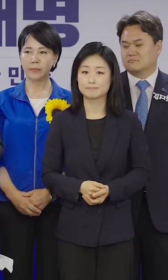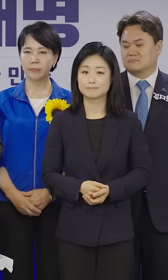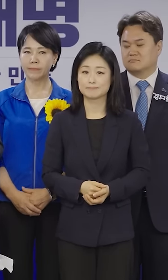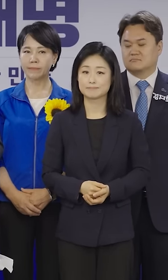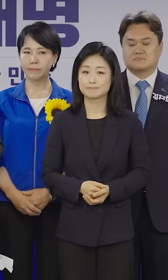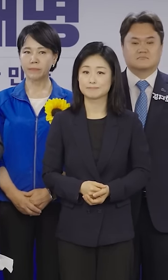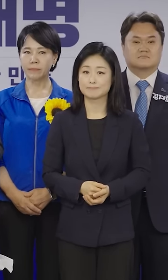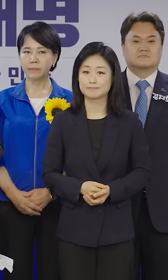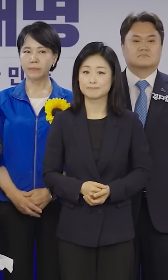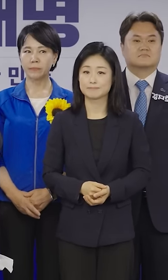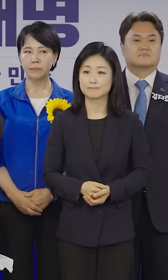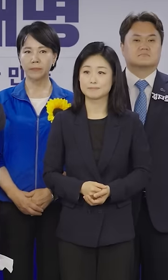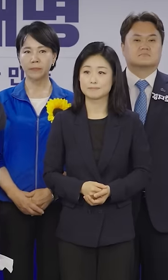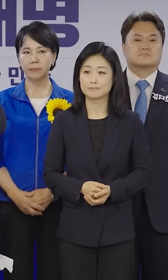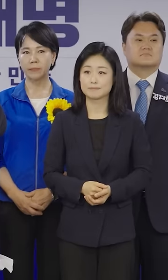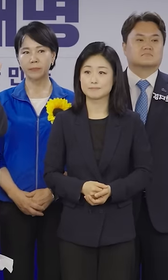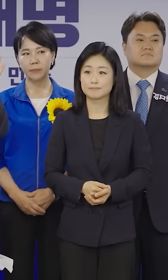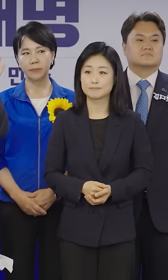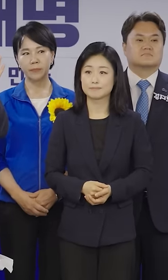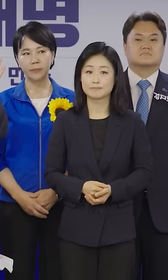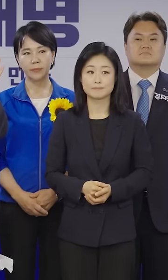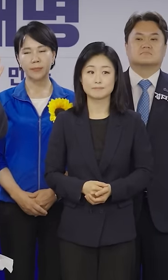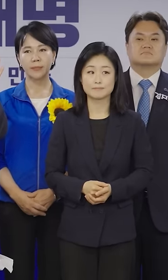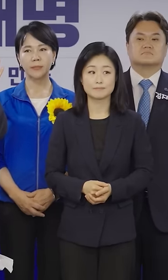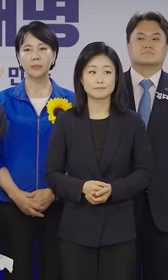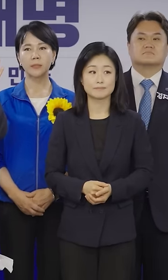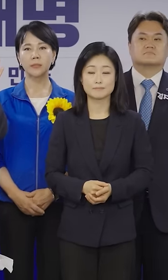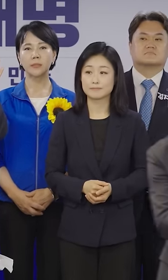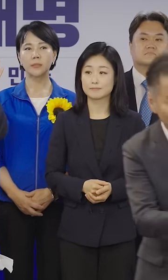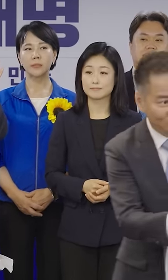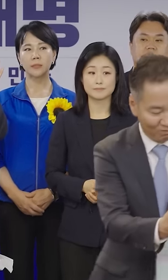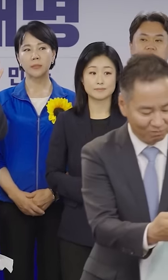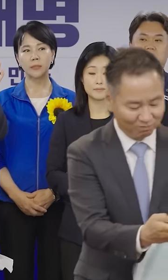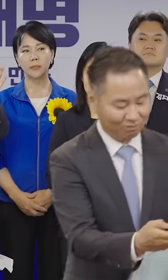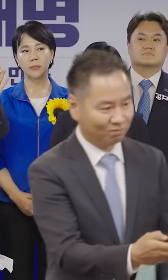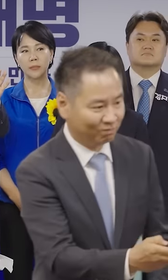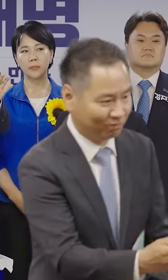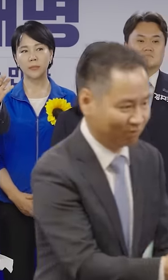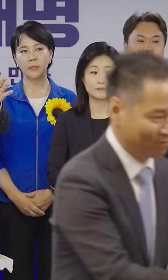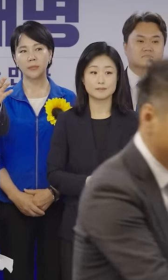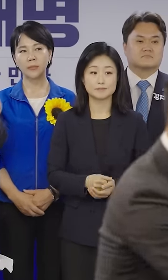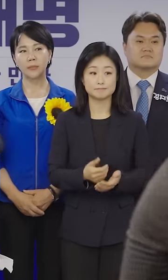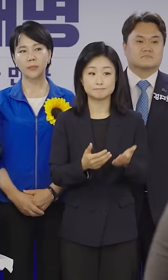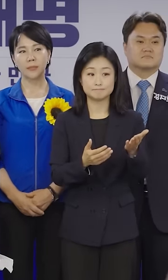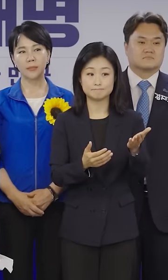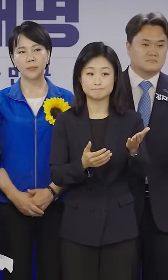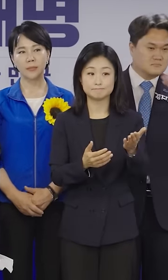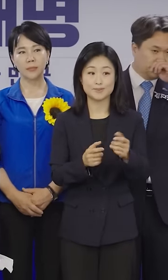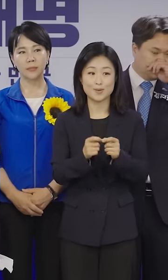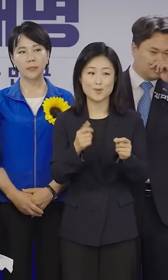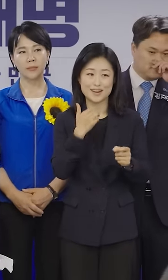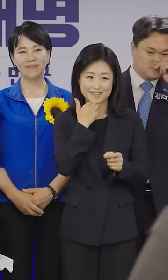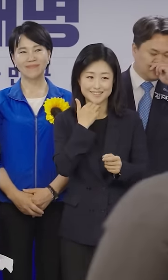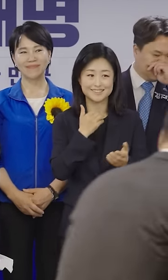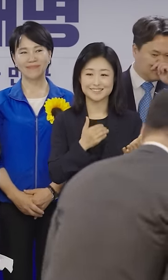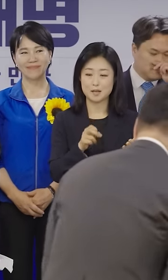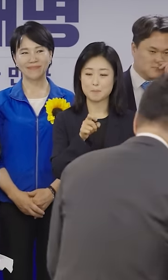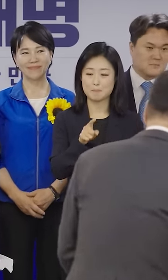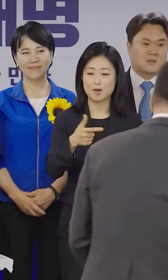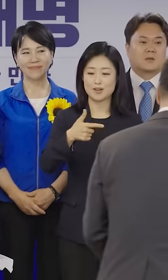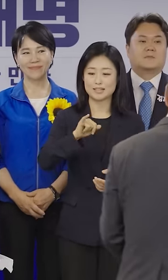있습니다. 네, 네, 또 다른 분 머니투데이 기자님 질문하실 건가요? 네, 여기 네. 오래 기다리셨는데